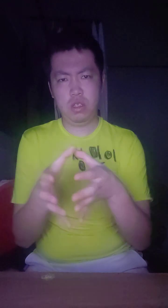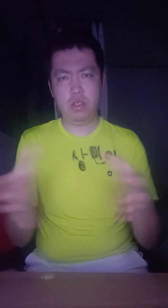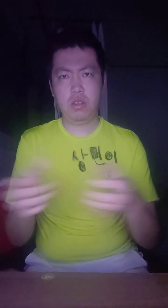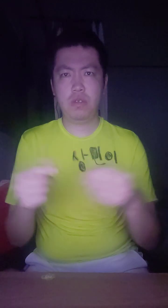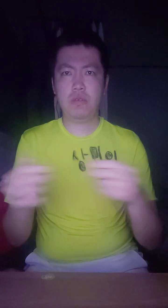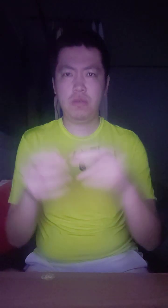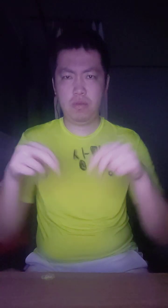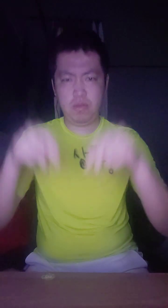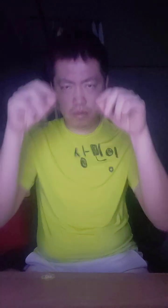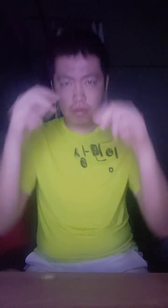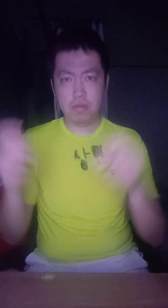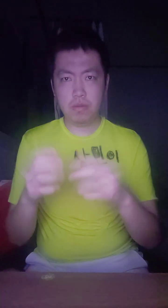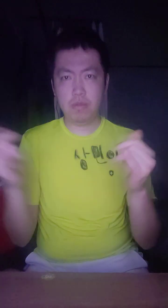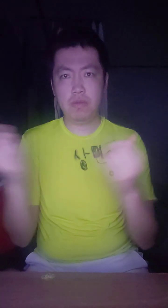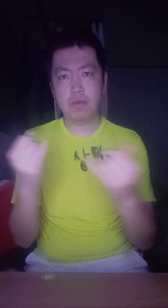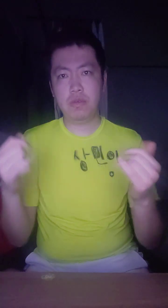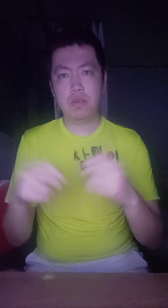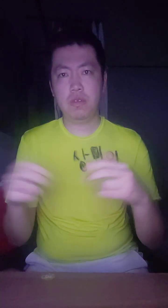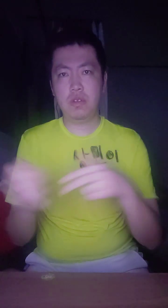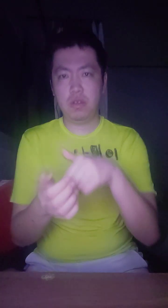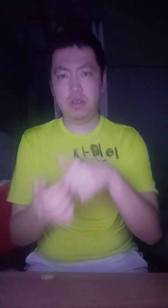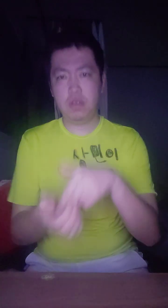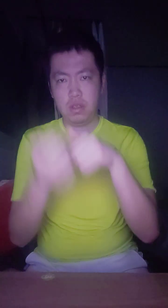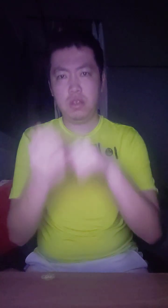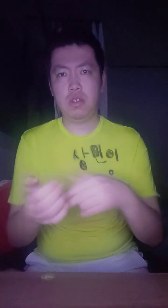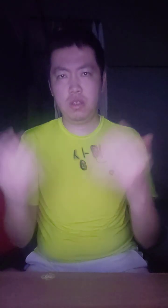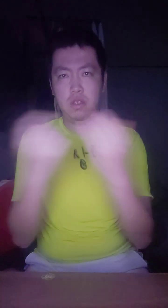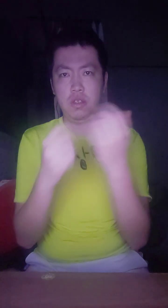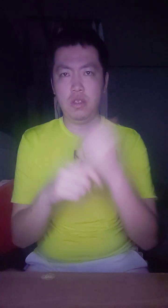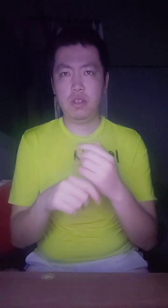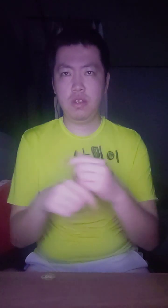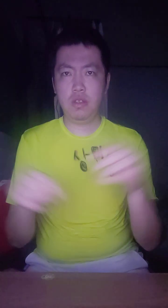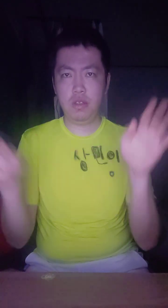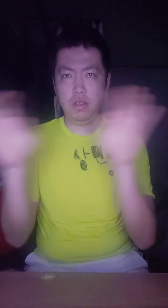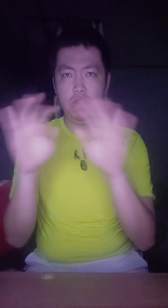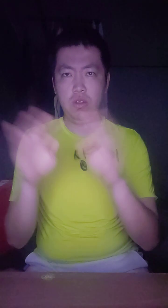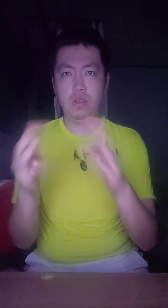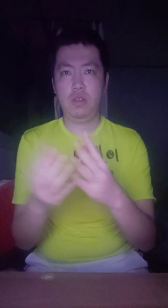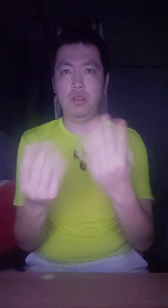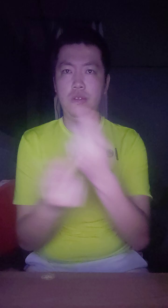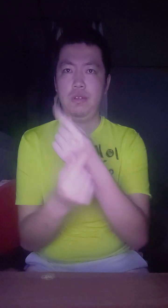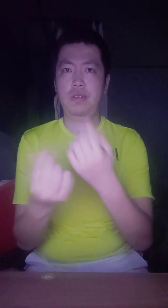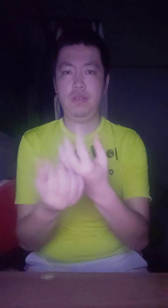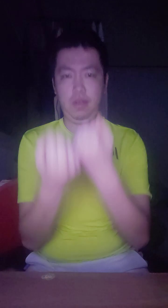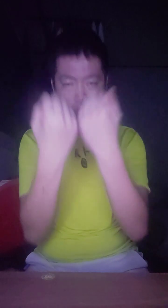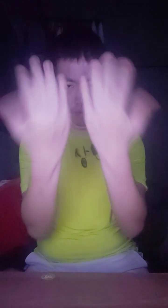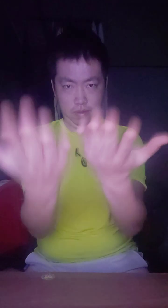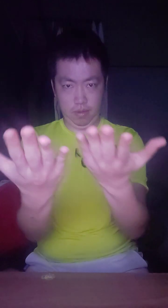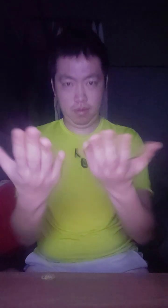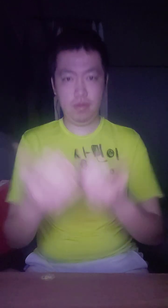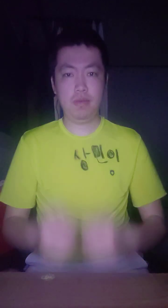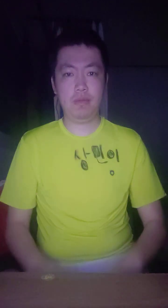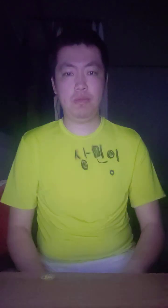아파트에선 정전으로 주민 6명이 엘리베이터에 갇히기도 했습니다. 사건 사고 소식 한소희 기자입니다.